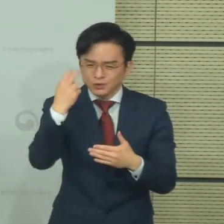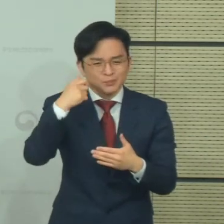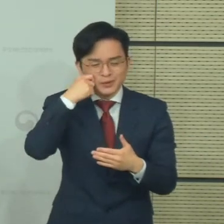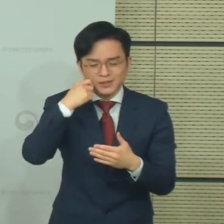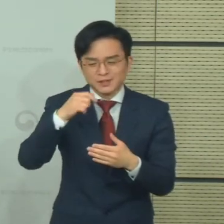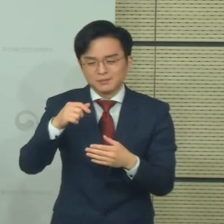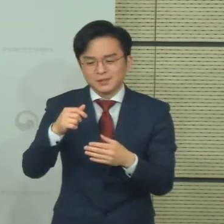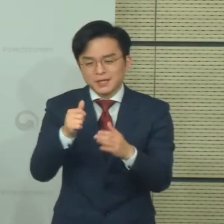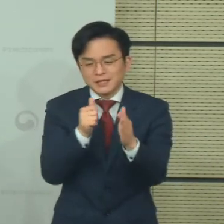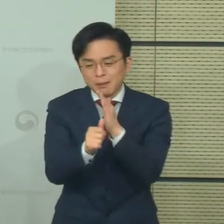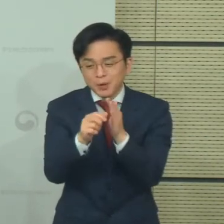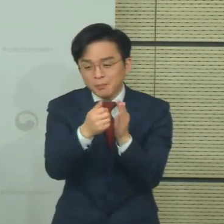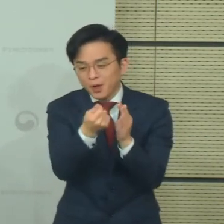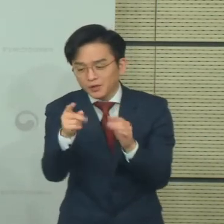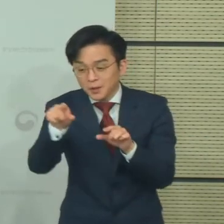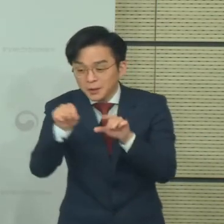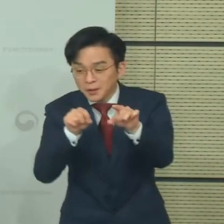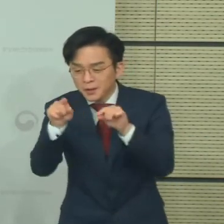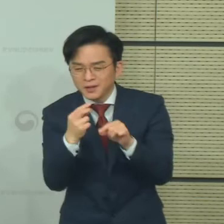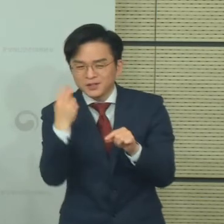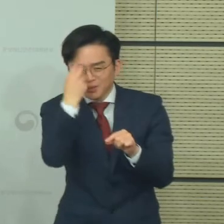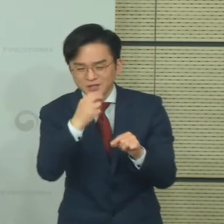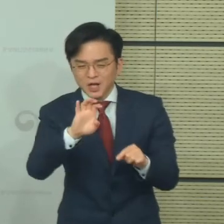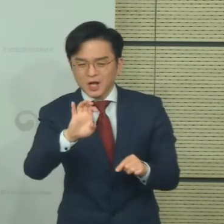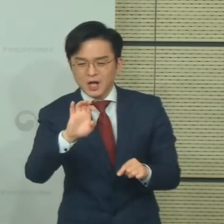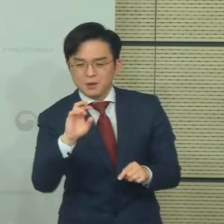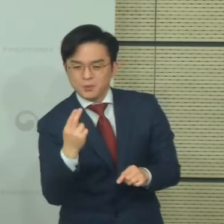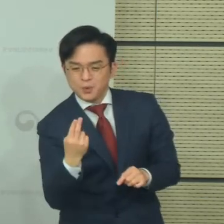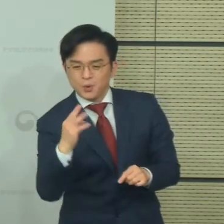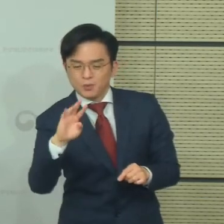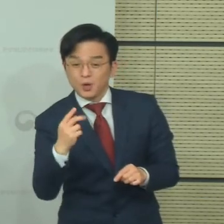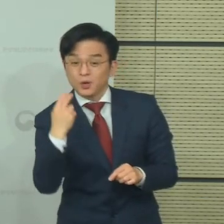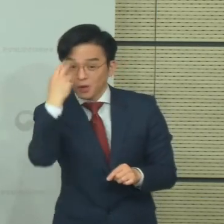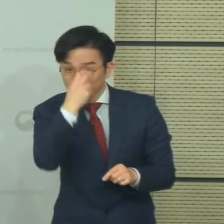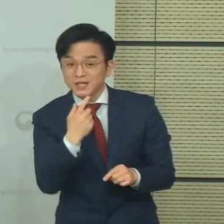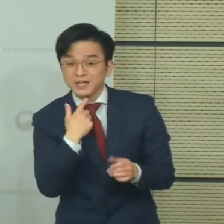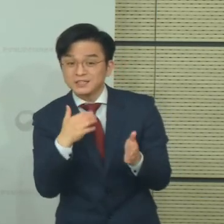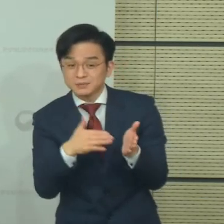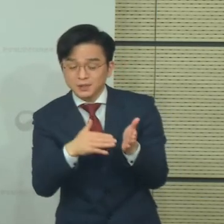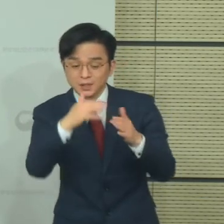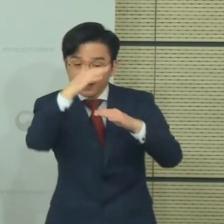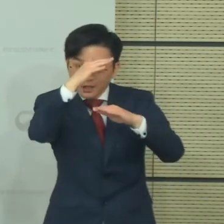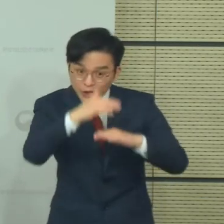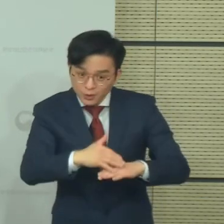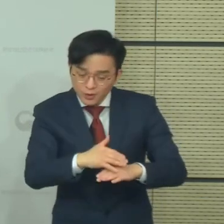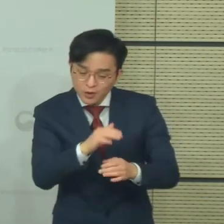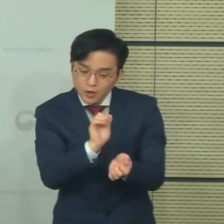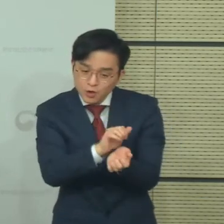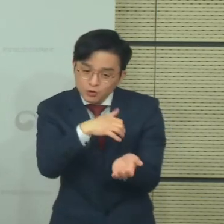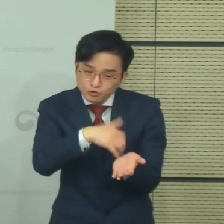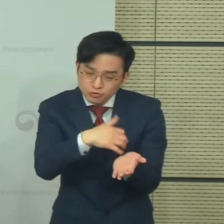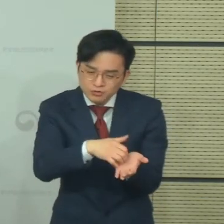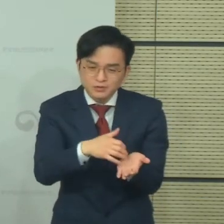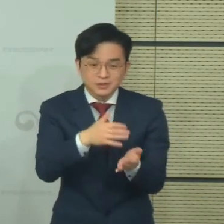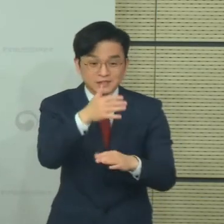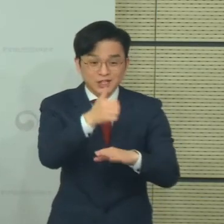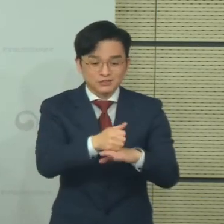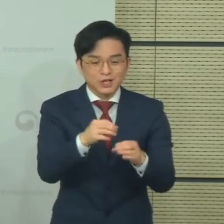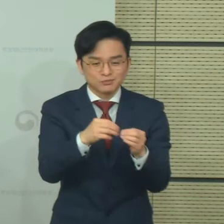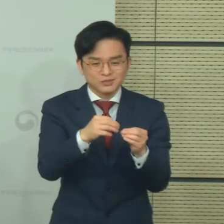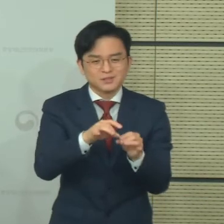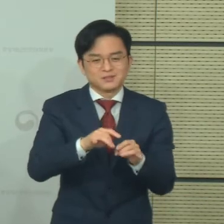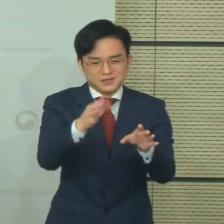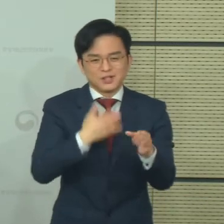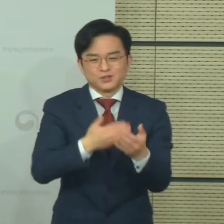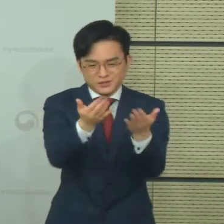해서 그중에 확진자가 어느 정도인지에 대한 부분들은 알려드리도록 하고, 계속 저희가 브리핑 때 계속